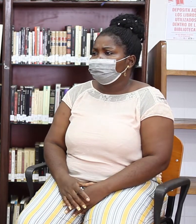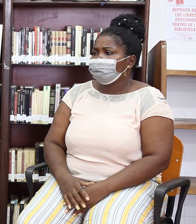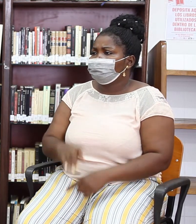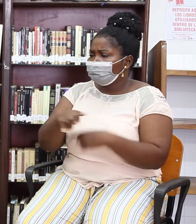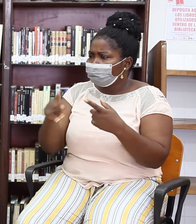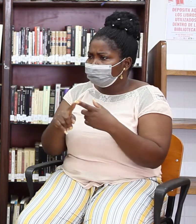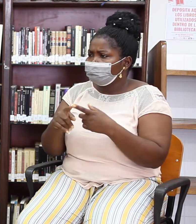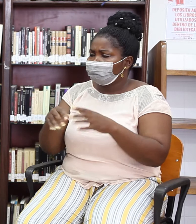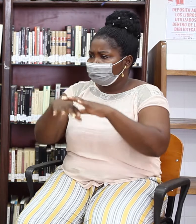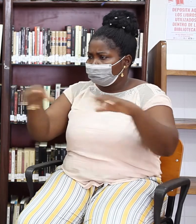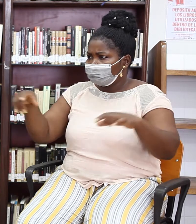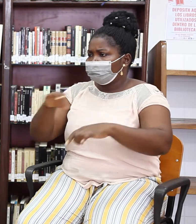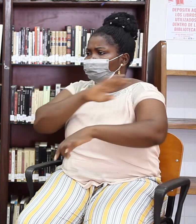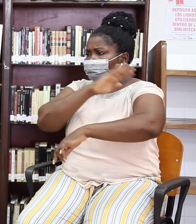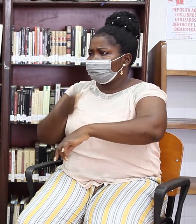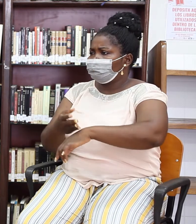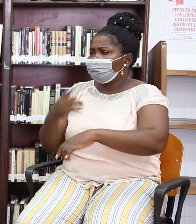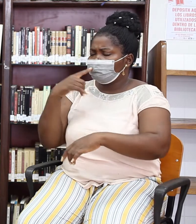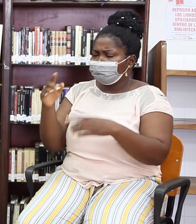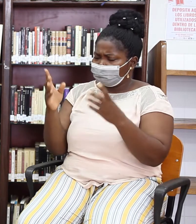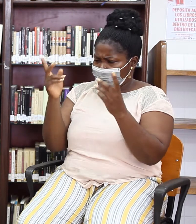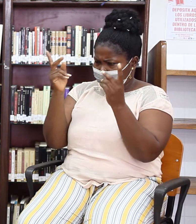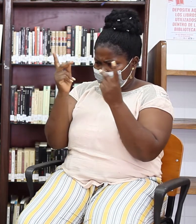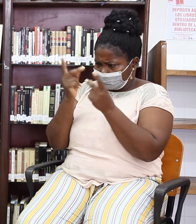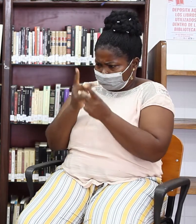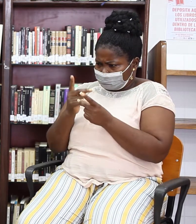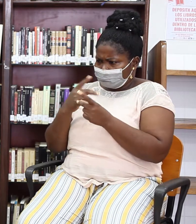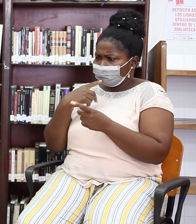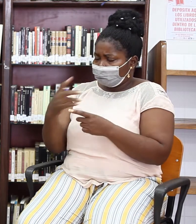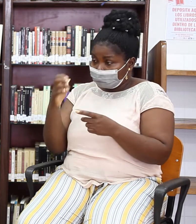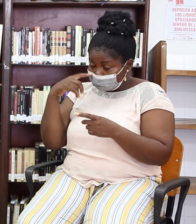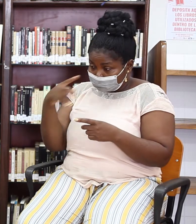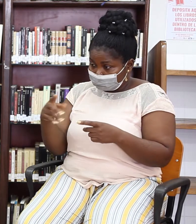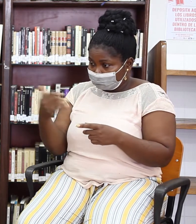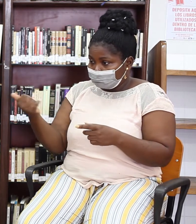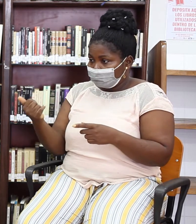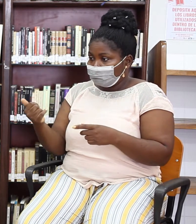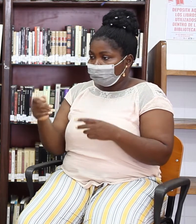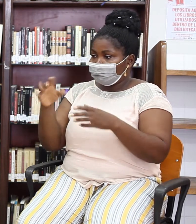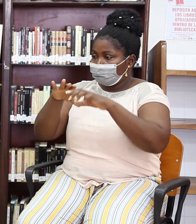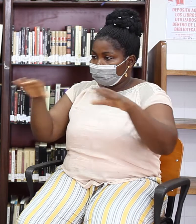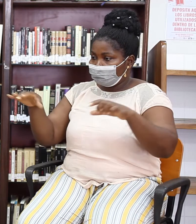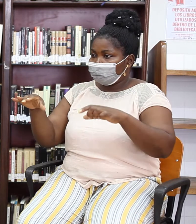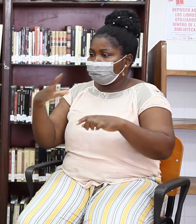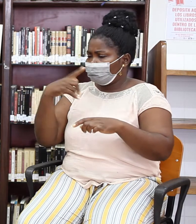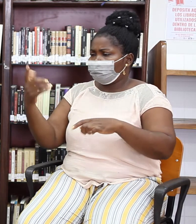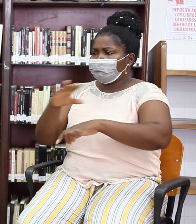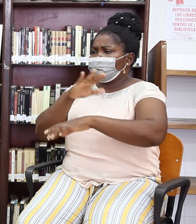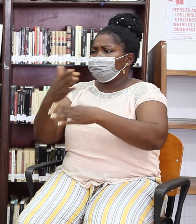Palos de poder. La gente estaba perpleja, ya que a simple vista eran palos de lo más